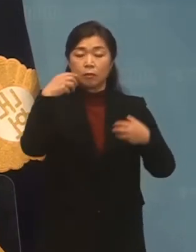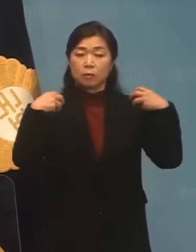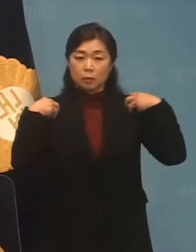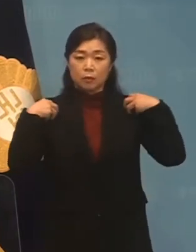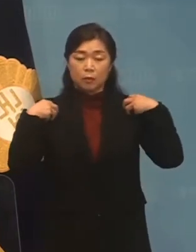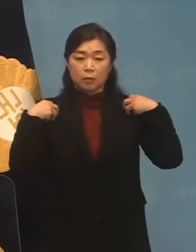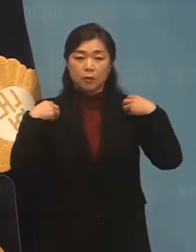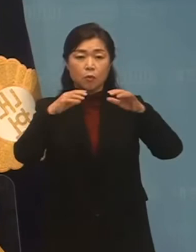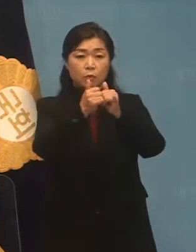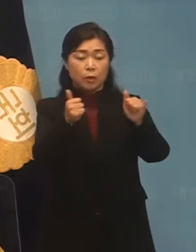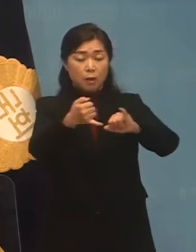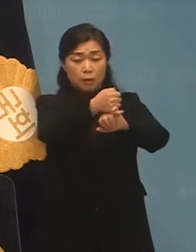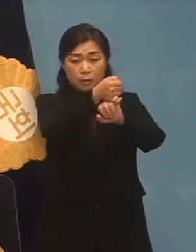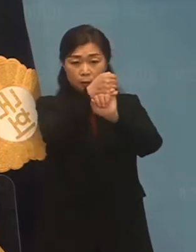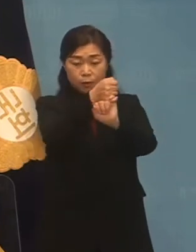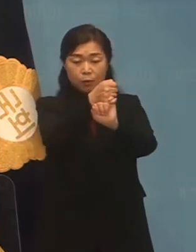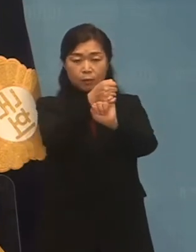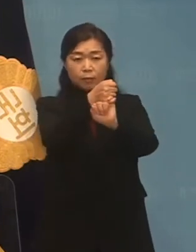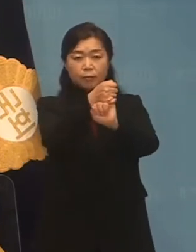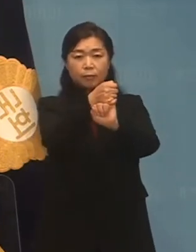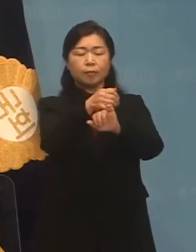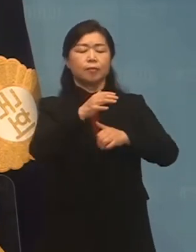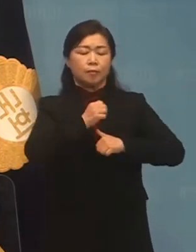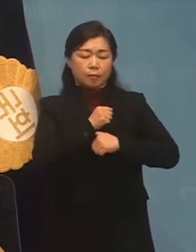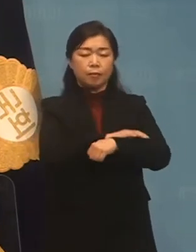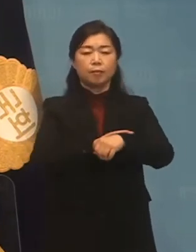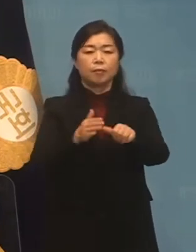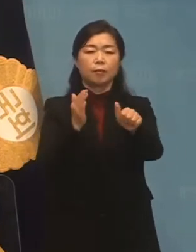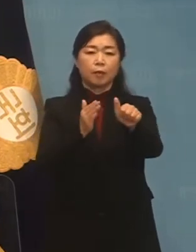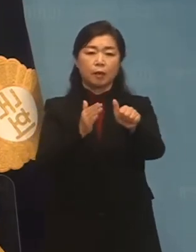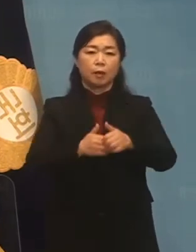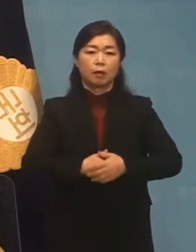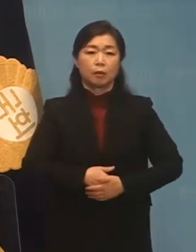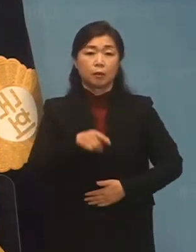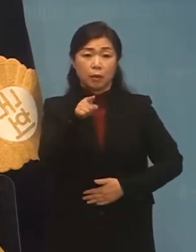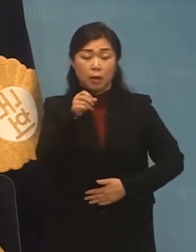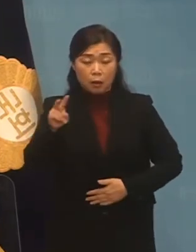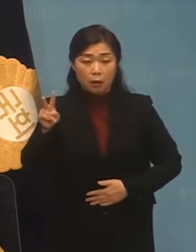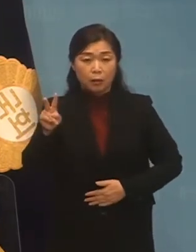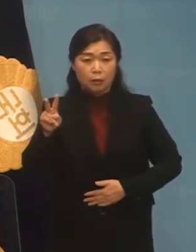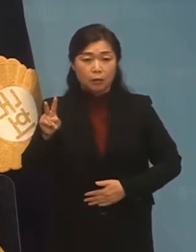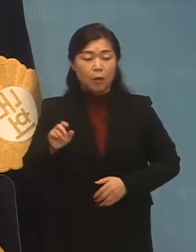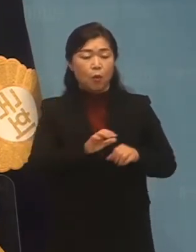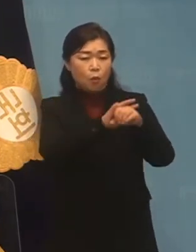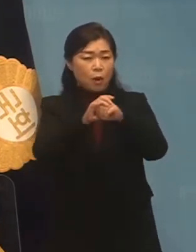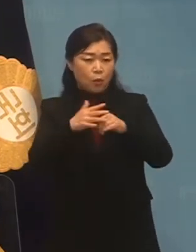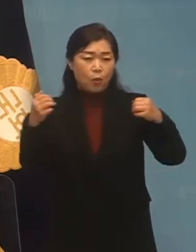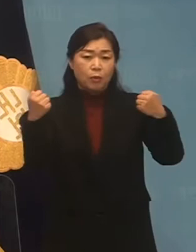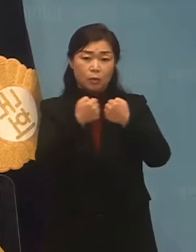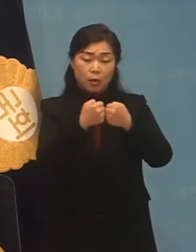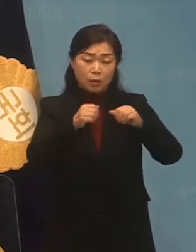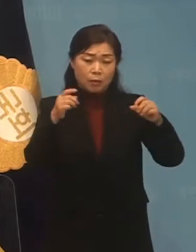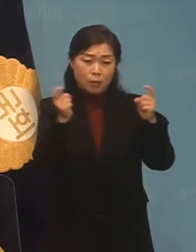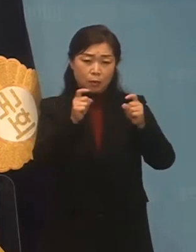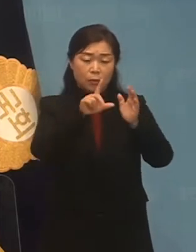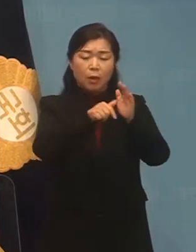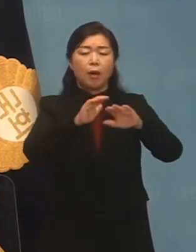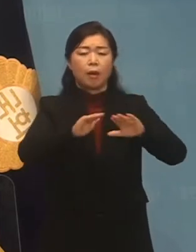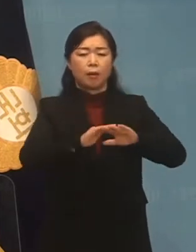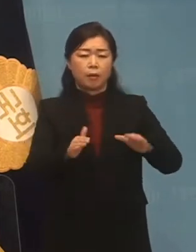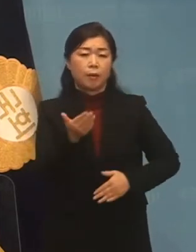정부는 국민과의 약속을 반드시 지켜야 합니다. 그래야만 코로나와의 전쟁에서 이길 수